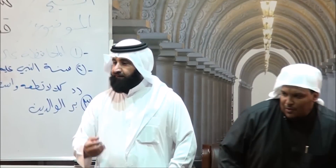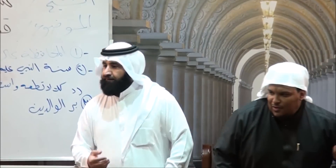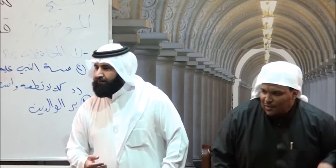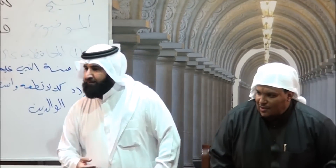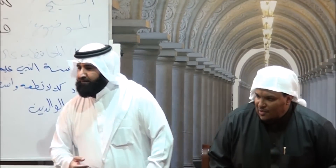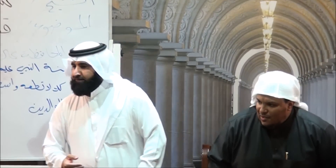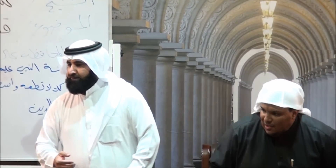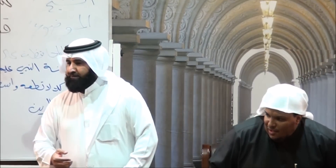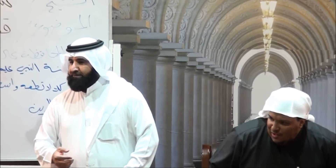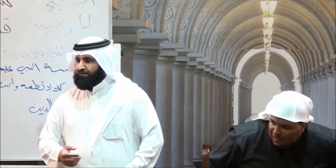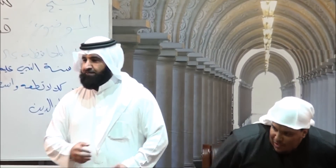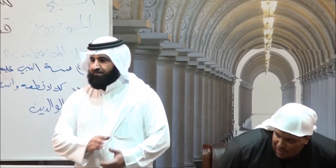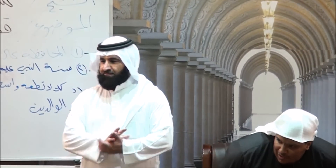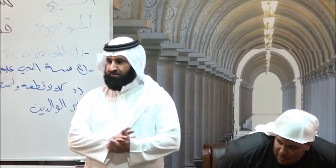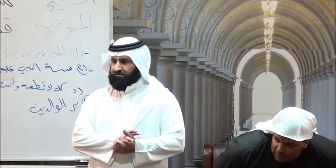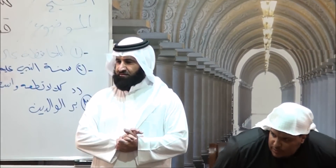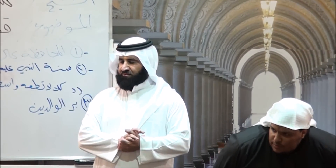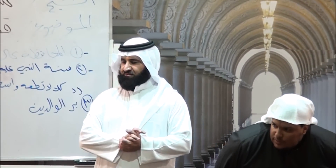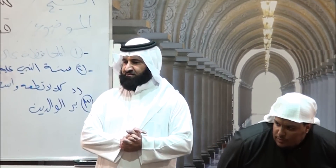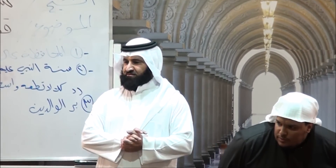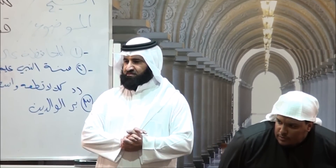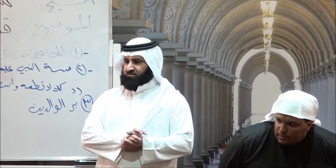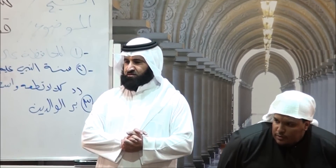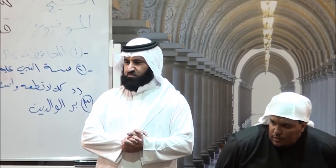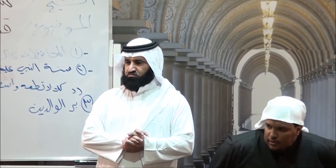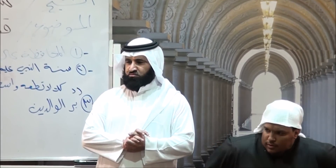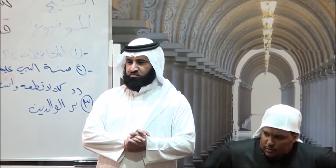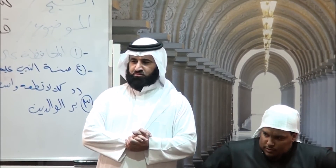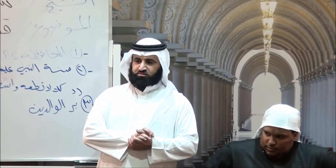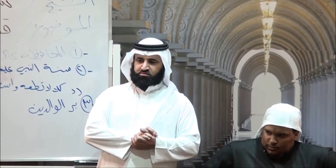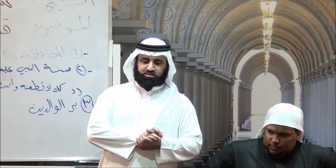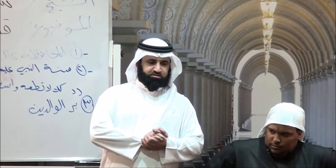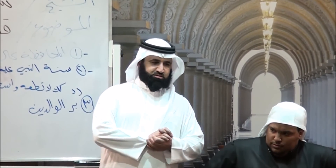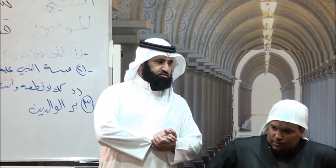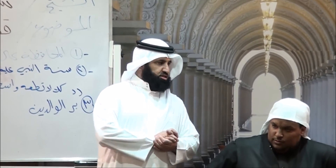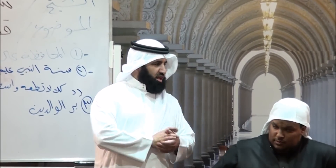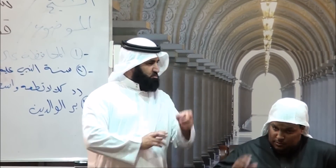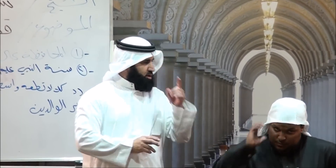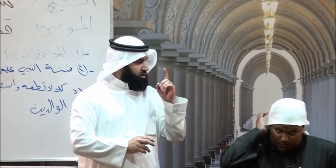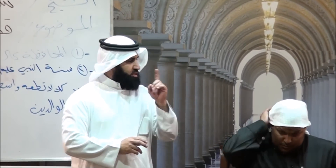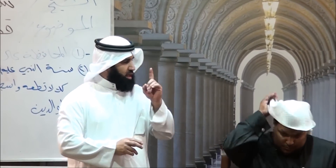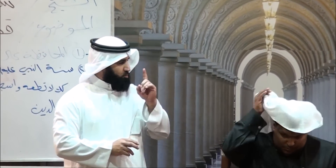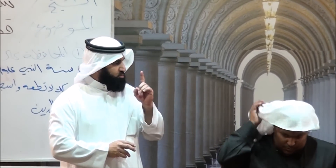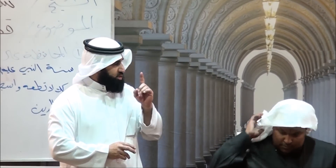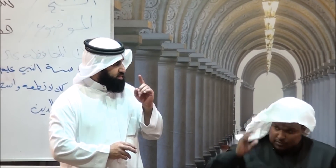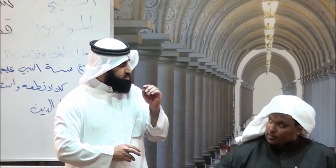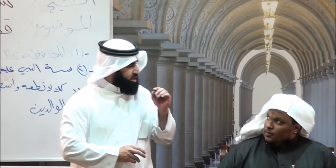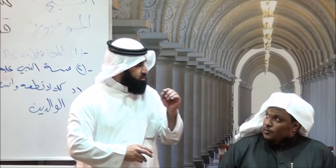طبق